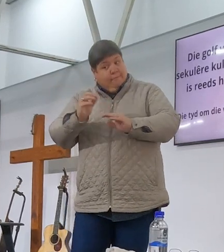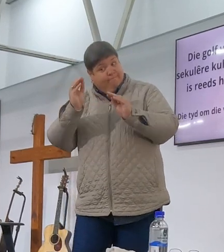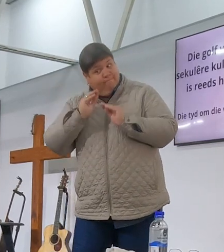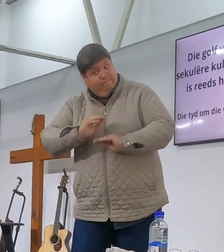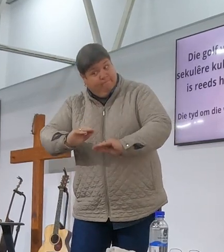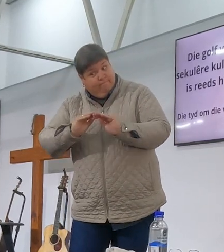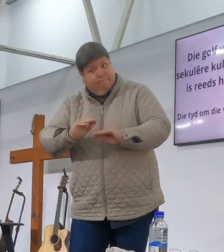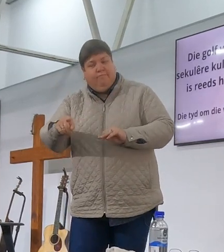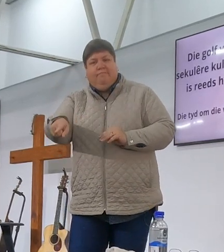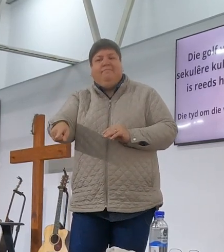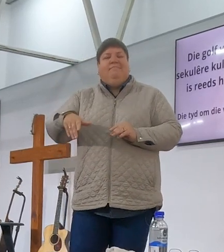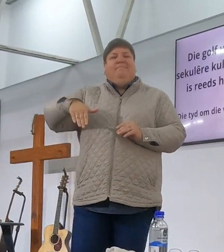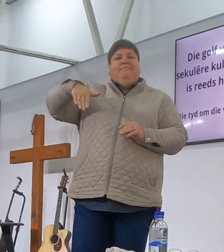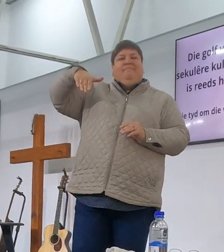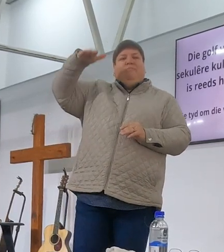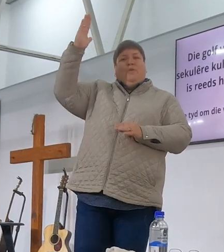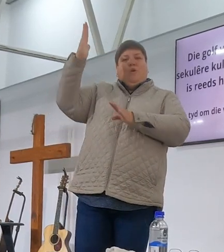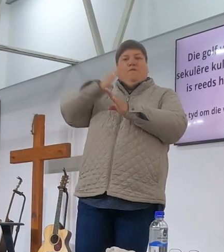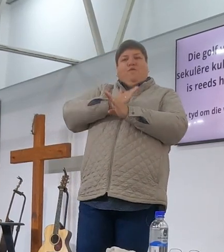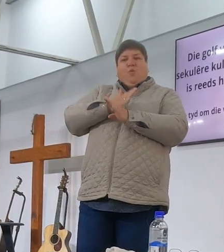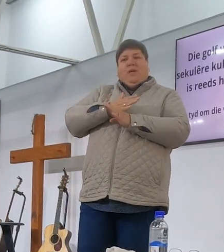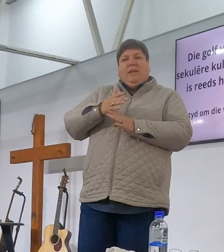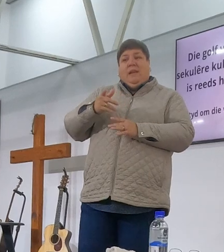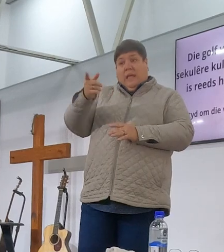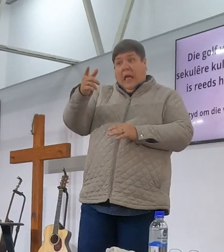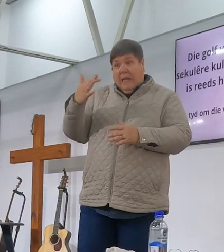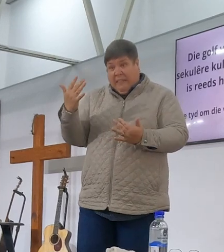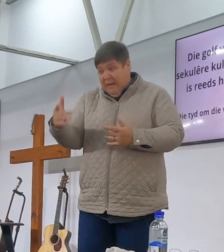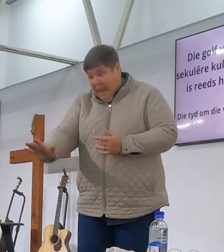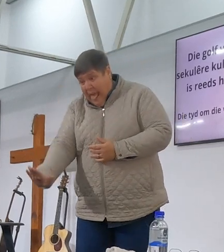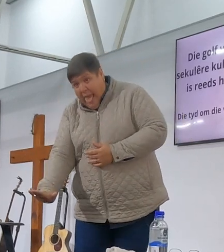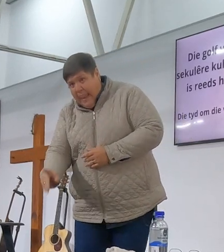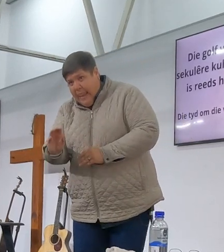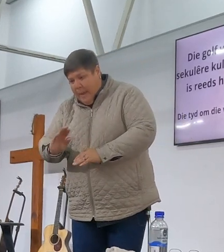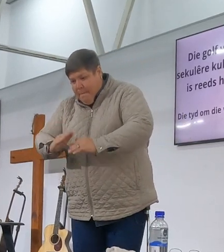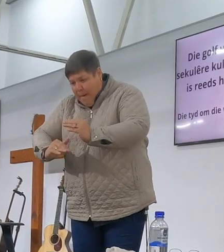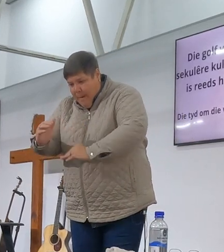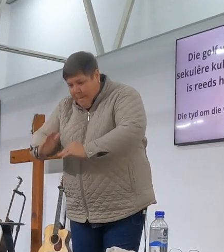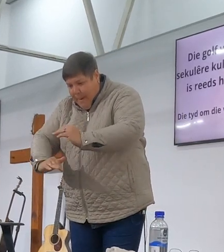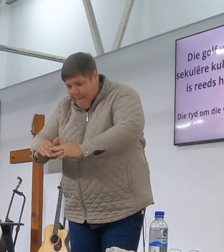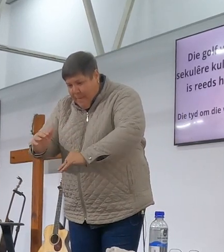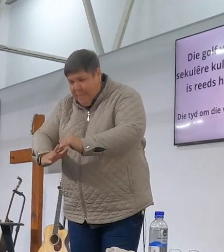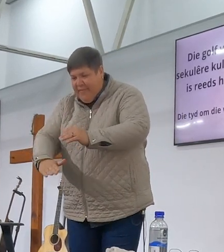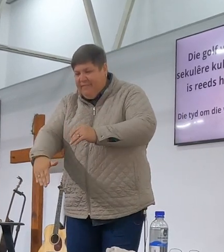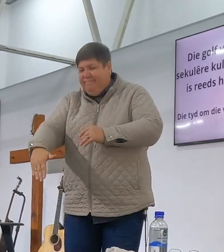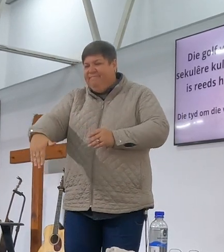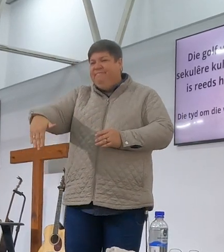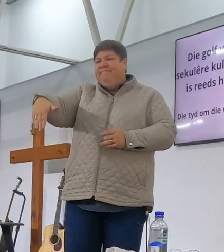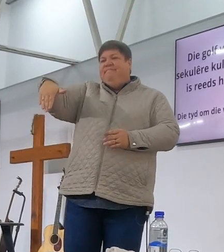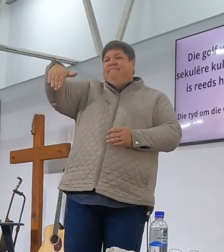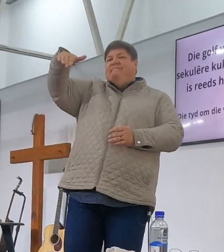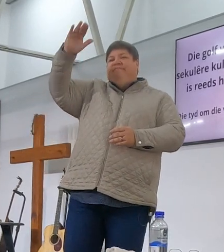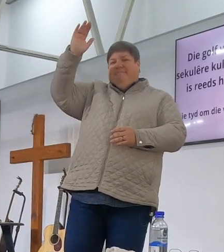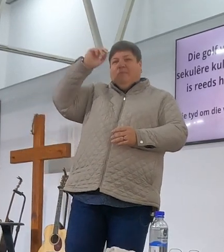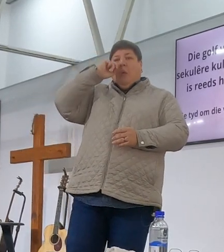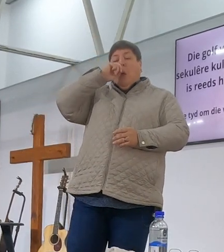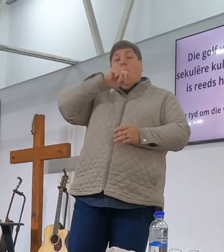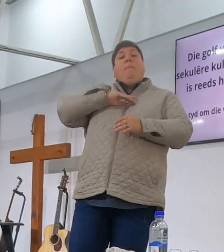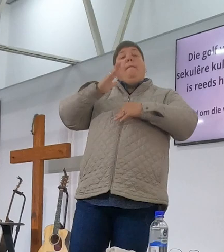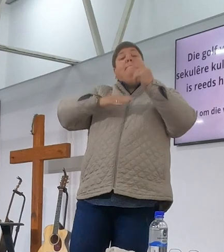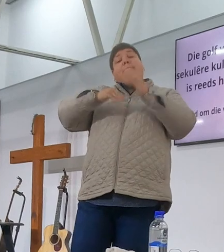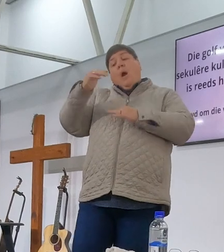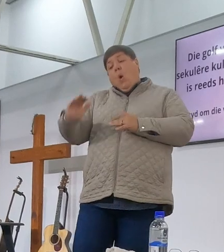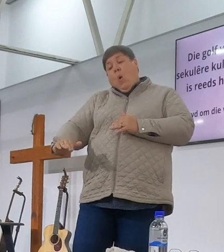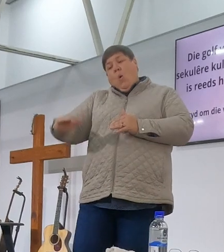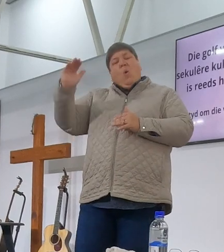verby. En ons moet wanneer hulle klein is, begin om die fondasies te bou. Want dit vat 'n paar jaar om daai fondasies in plek